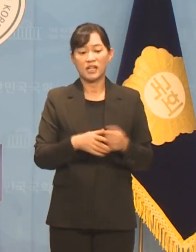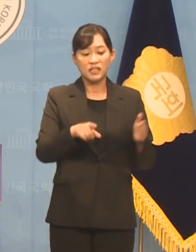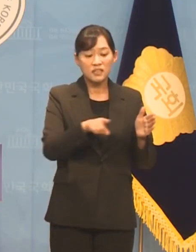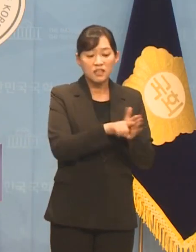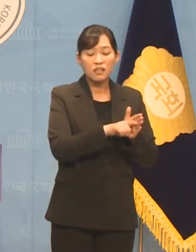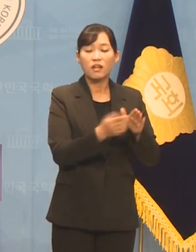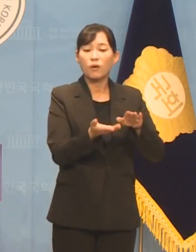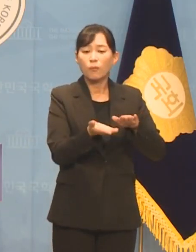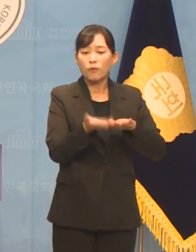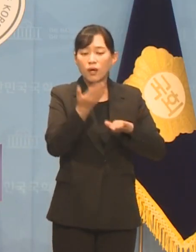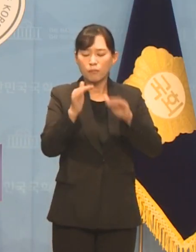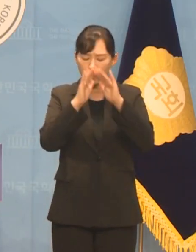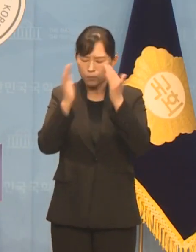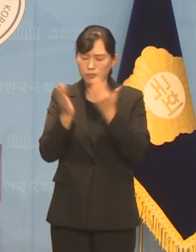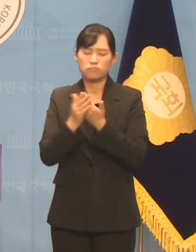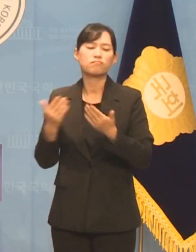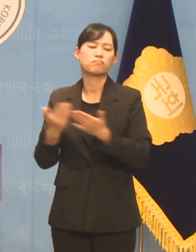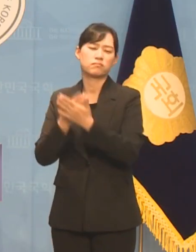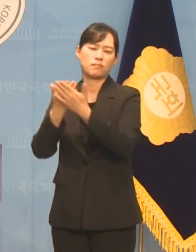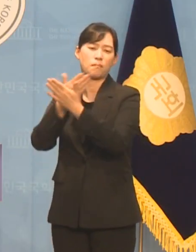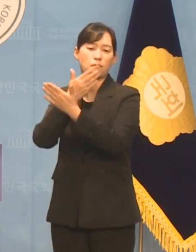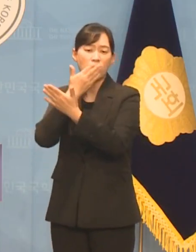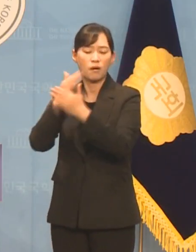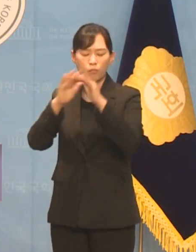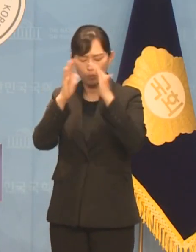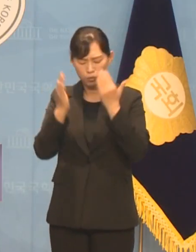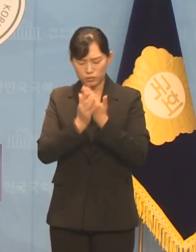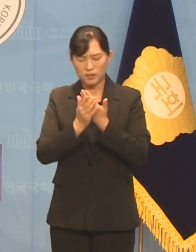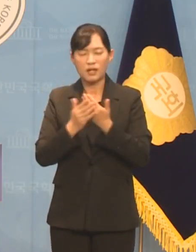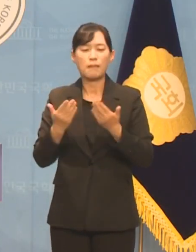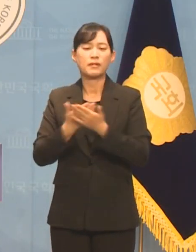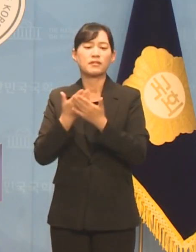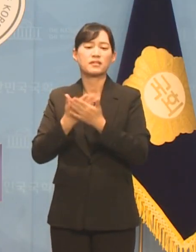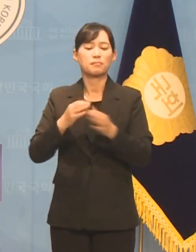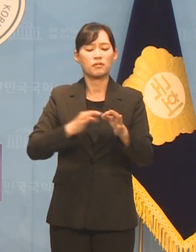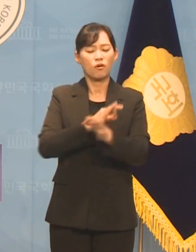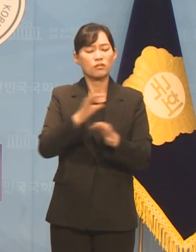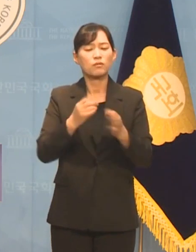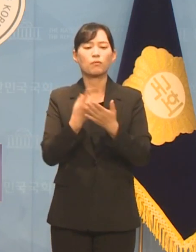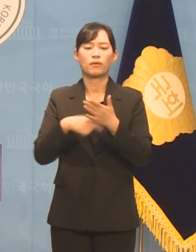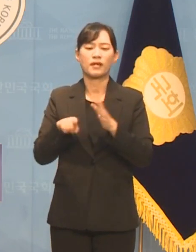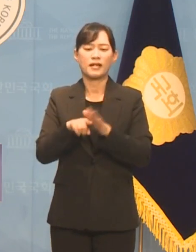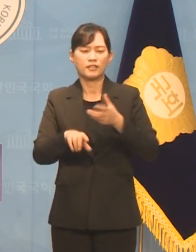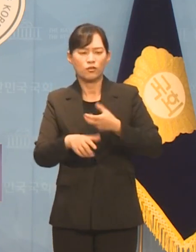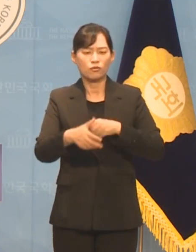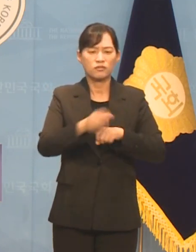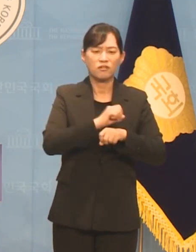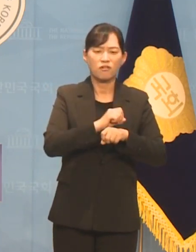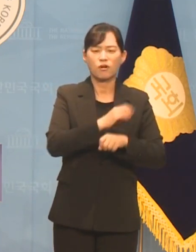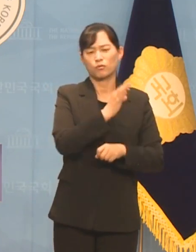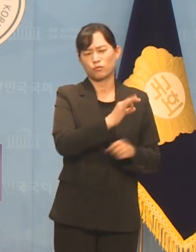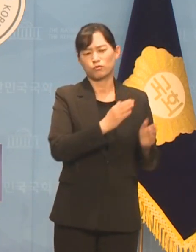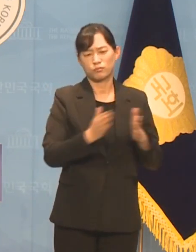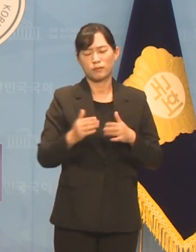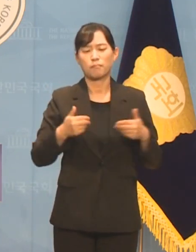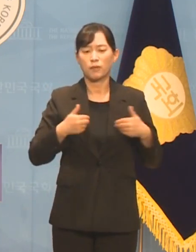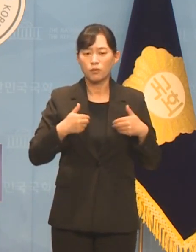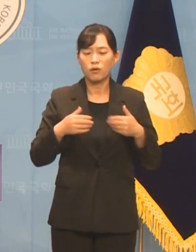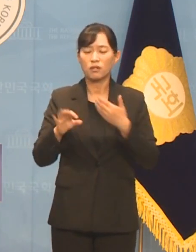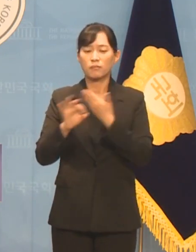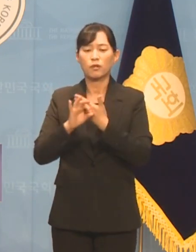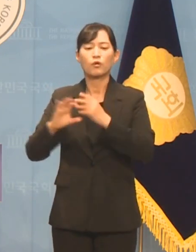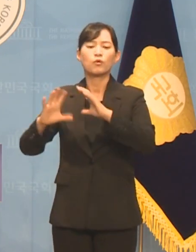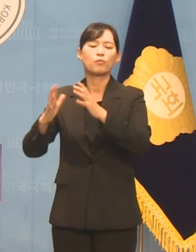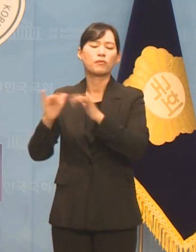위에 모두가 성장하고 모두가 번영하는 경제를 위해 적극적 재정 확대가 필요하다면 국민과